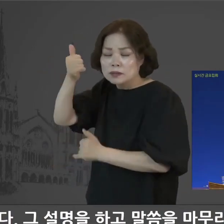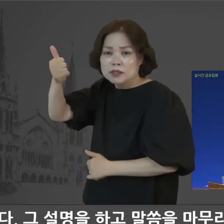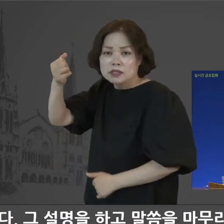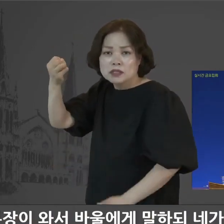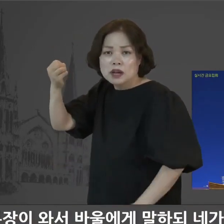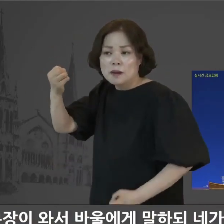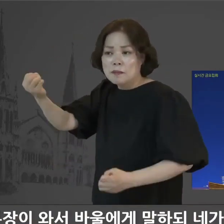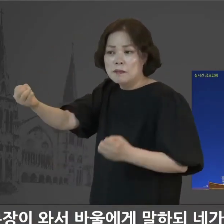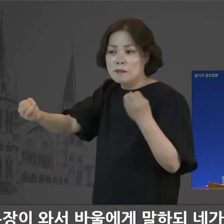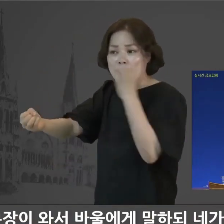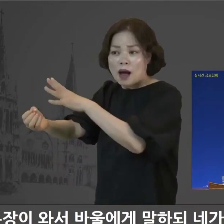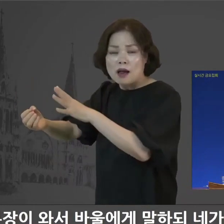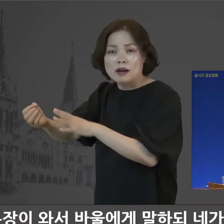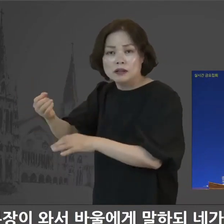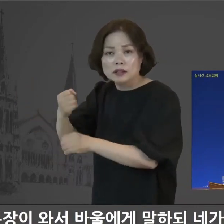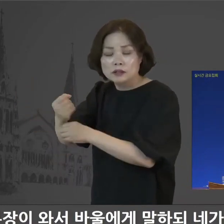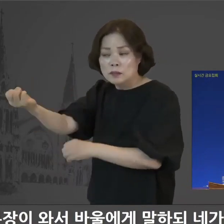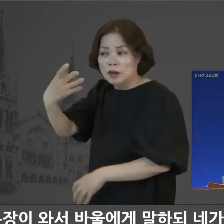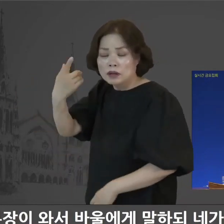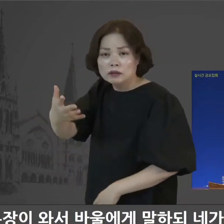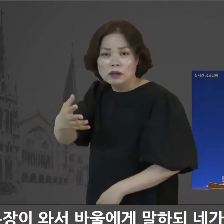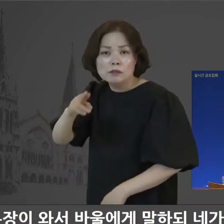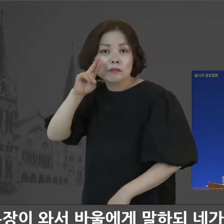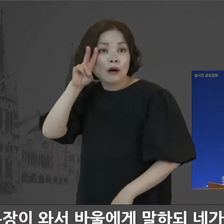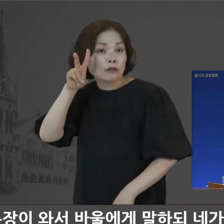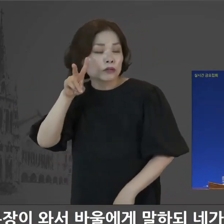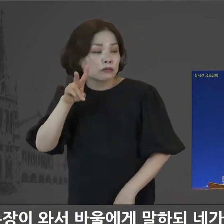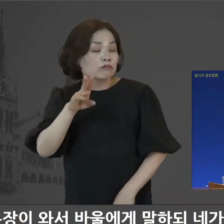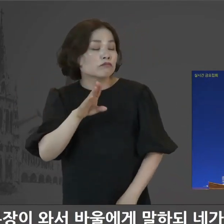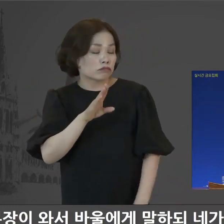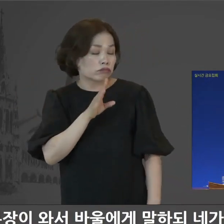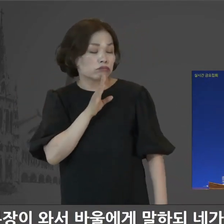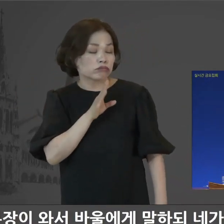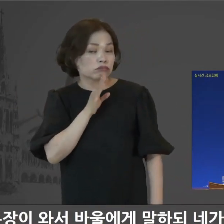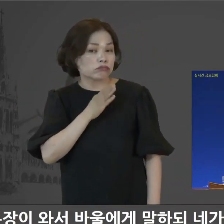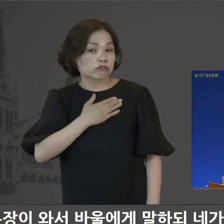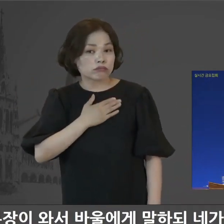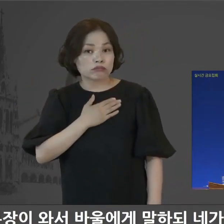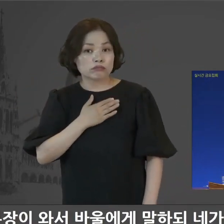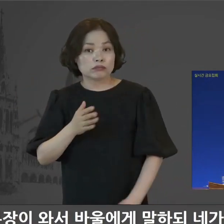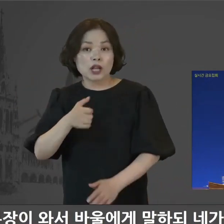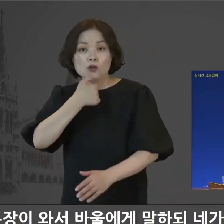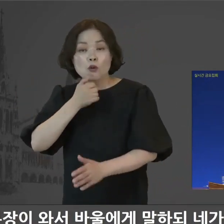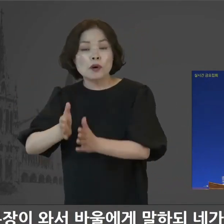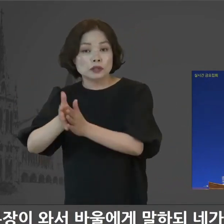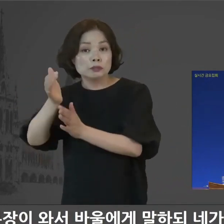말하라. 이르되 바울이 그러하다